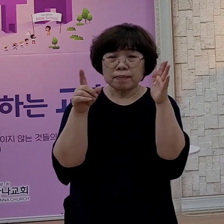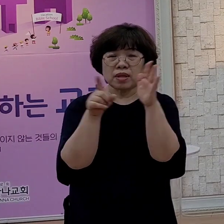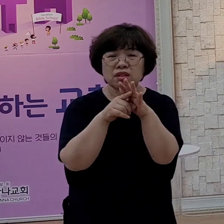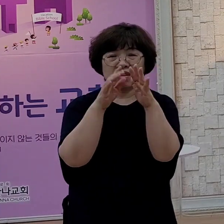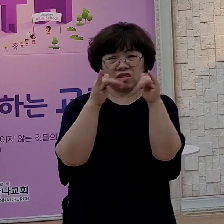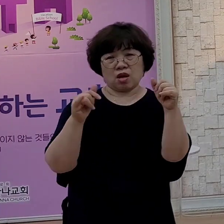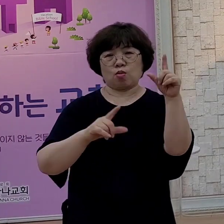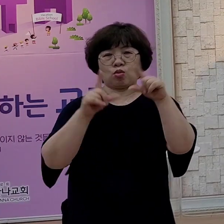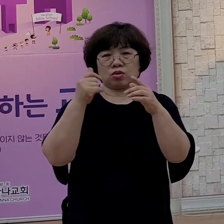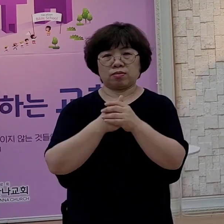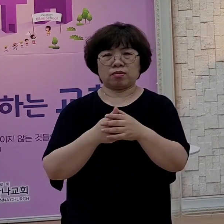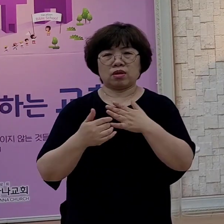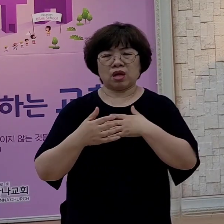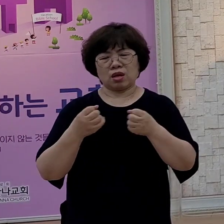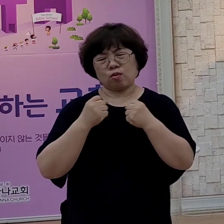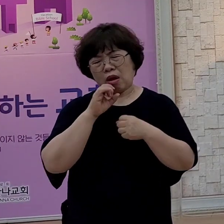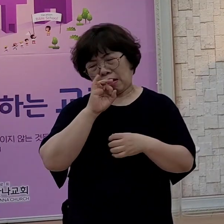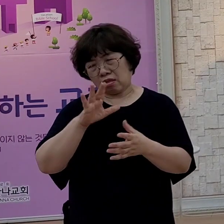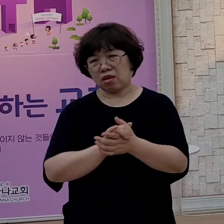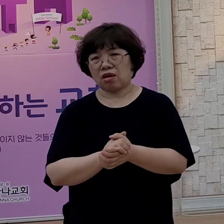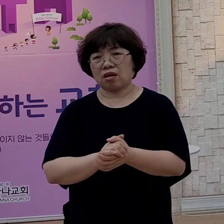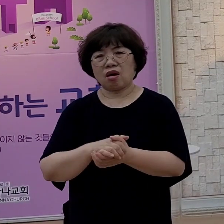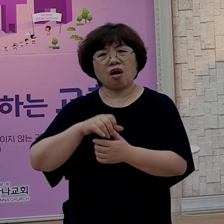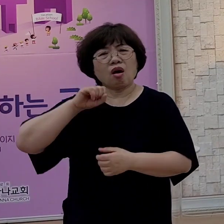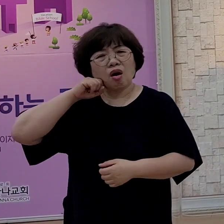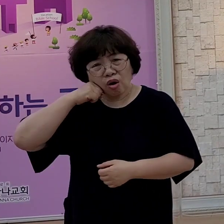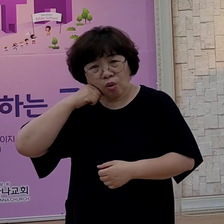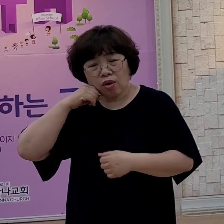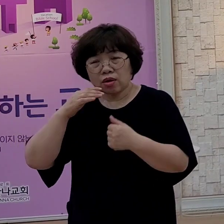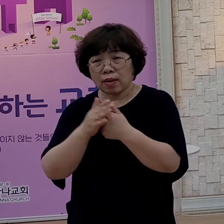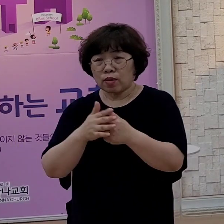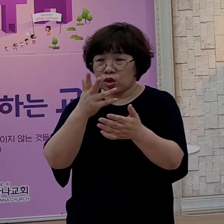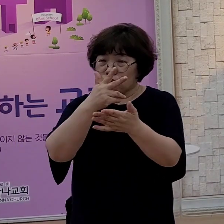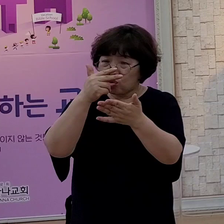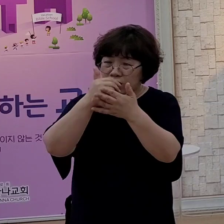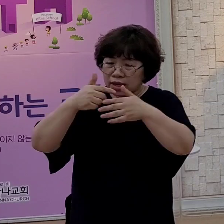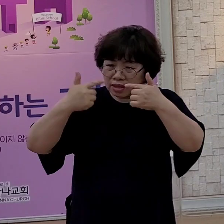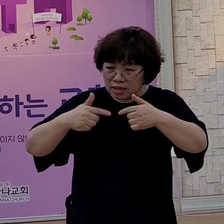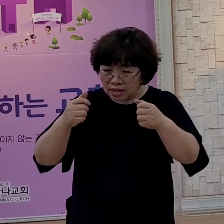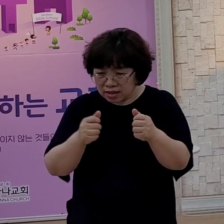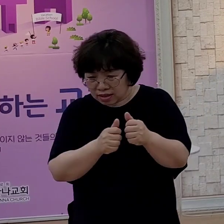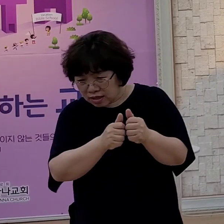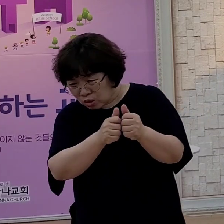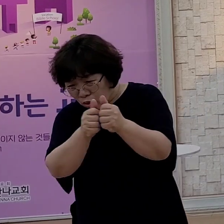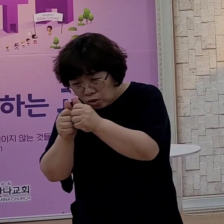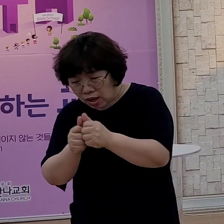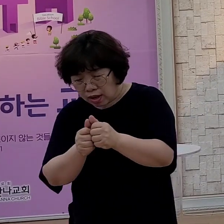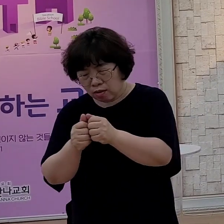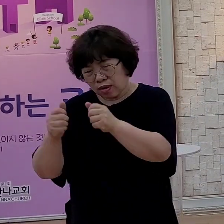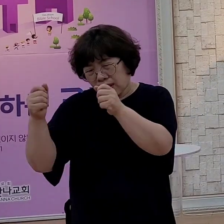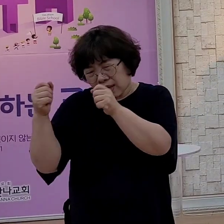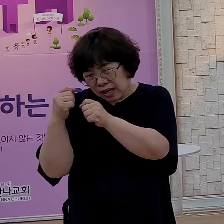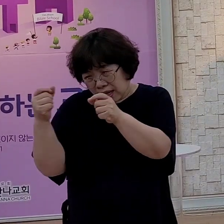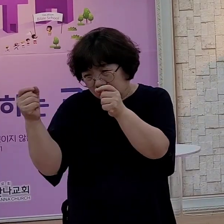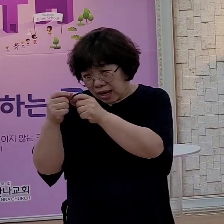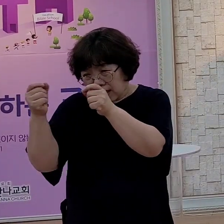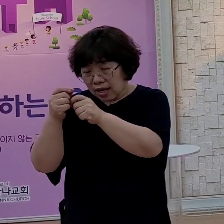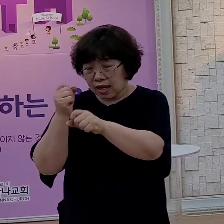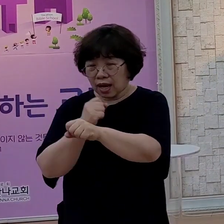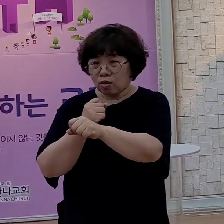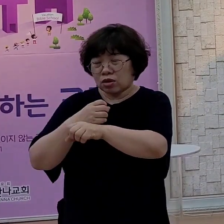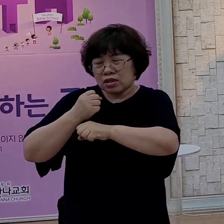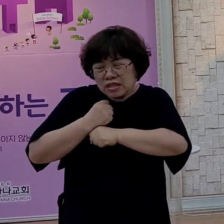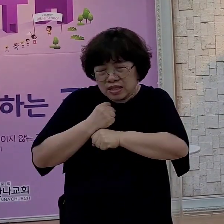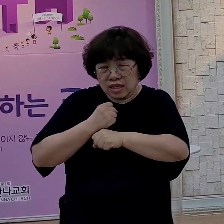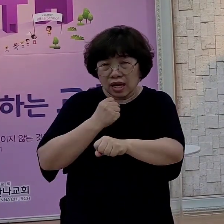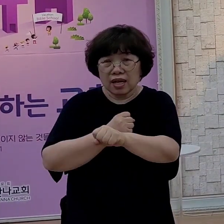내 힘으로 어렵습니다. 그래서 주님과 가까이 하고 주님만 의지하고 정말 내